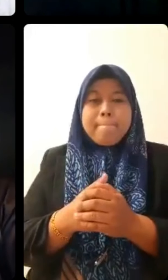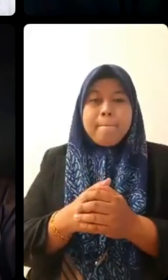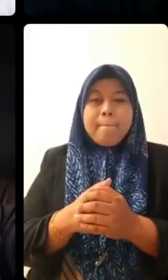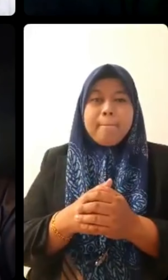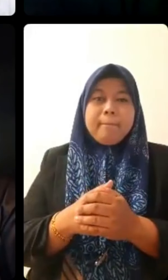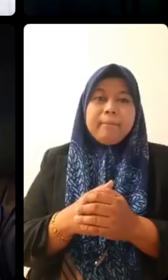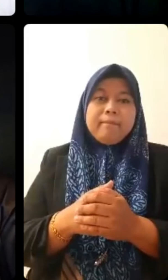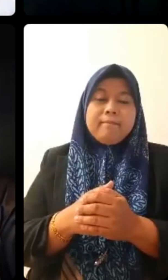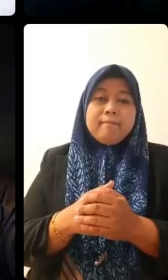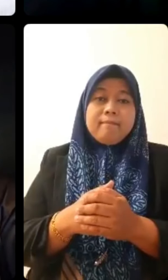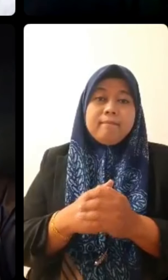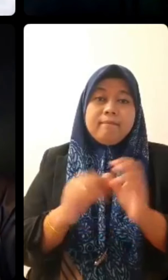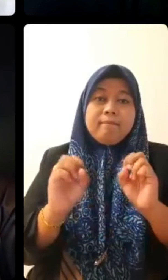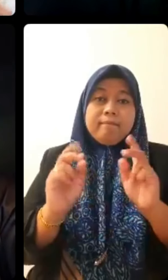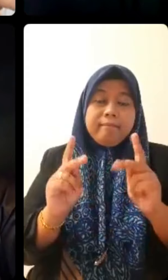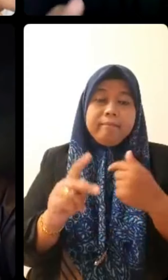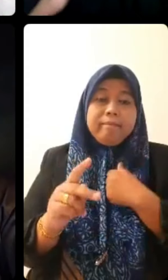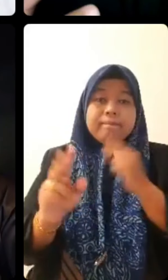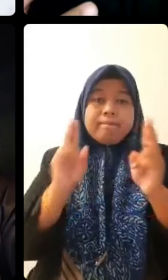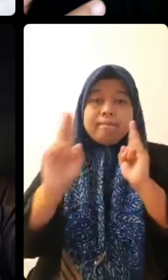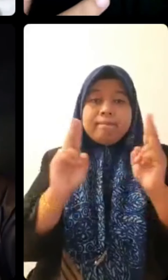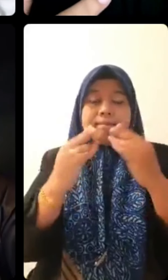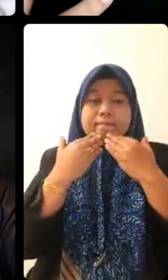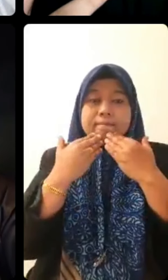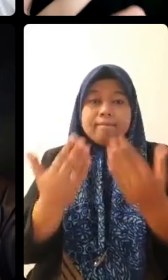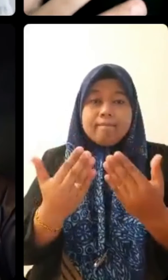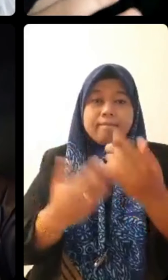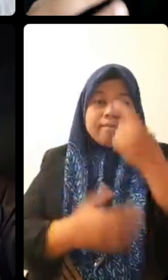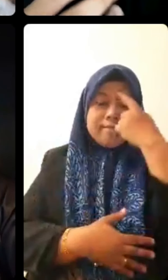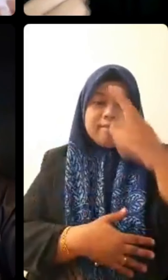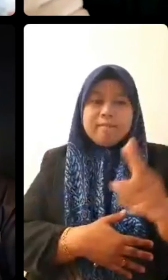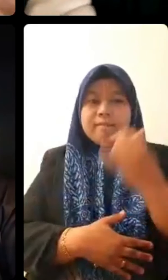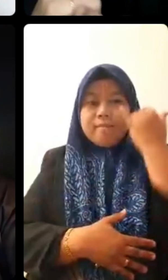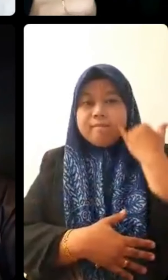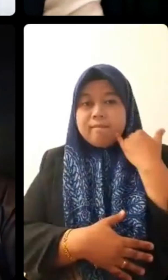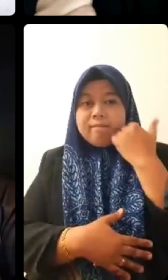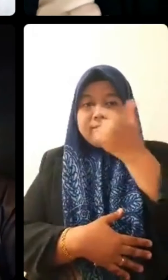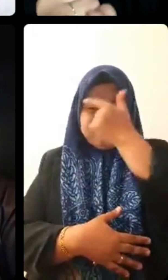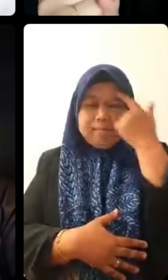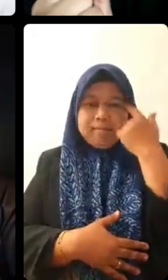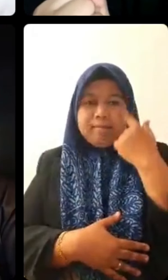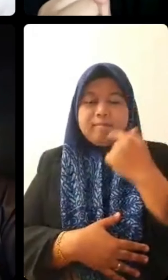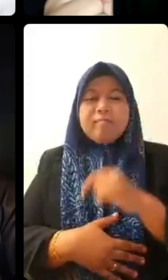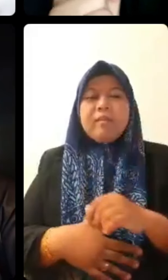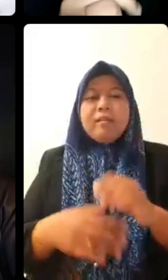Saya pun nak mengucapkan ribuan terima kasih kepada Puan Alina sebab sudi menjadi kita punya juru bahasa untuk program ini.